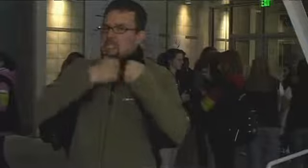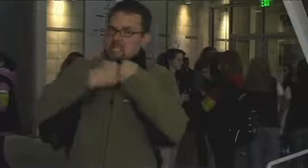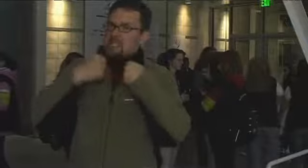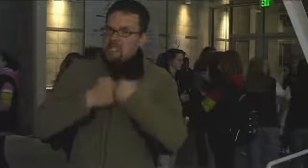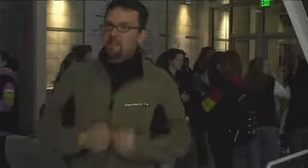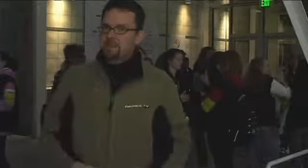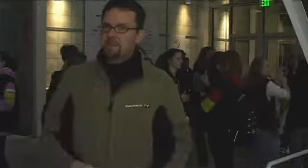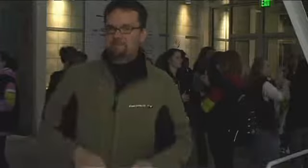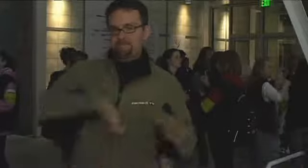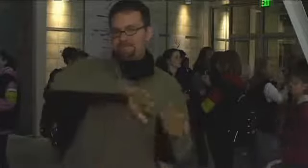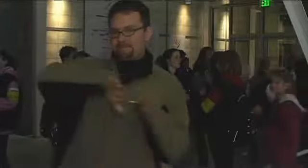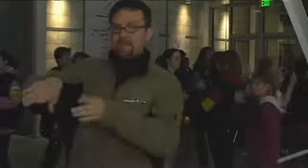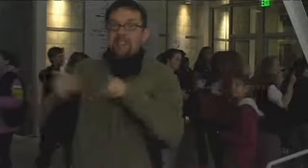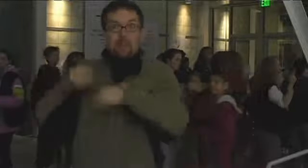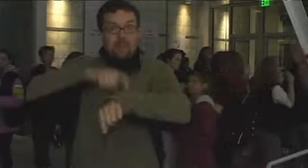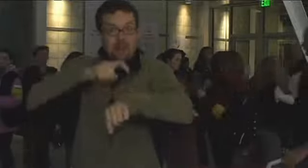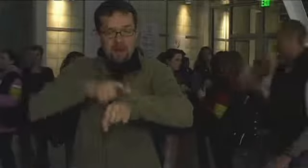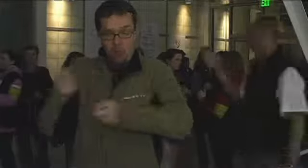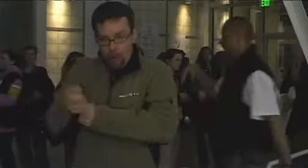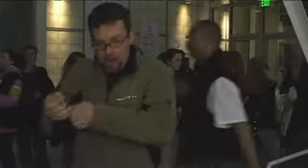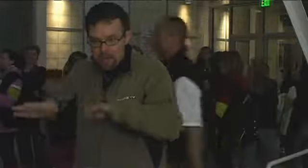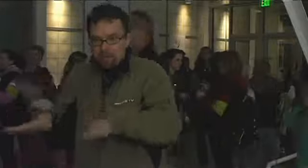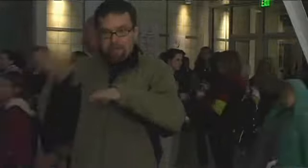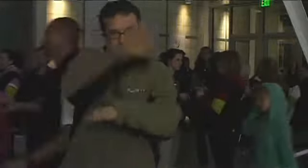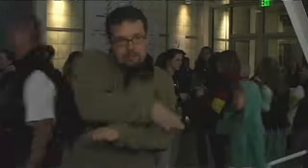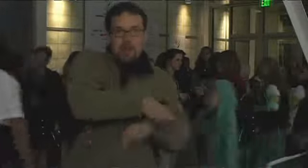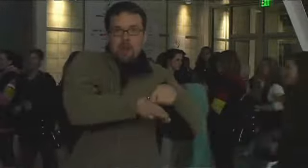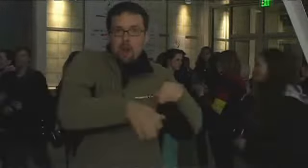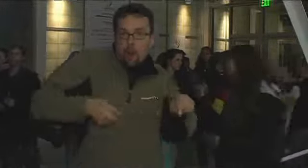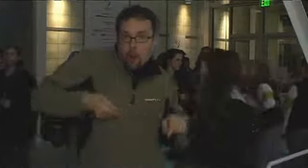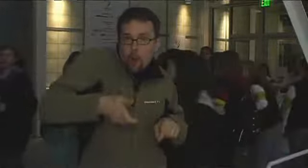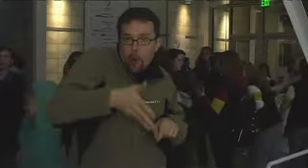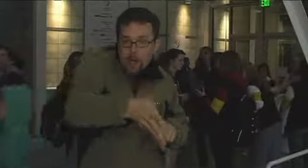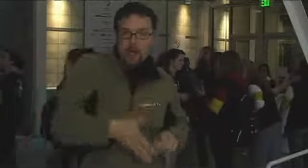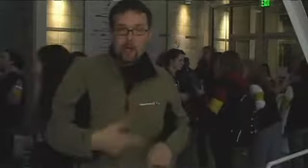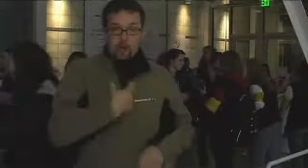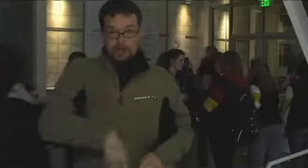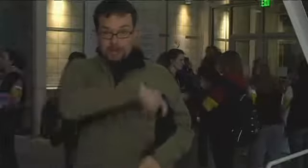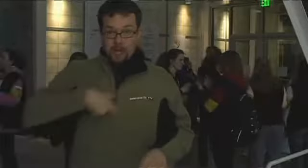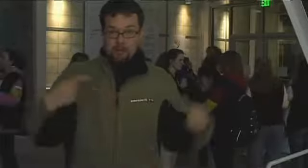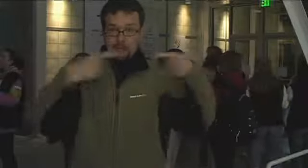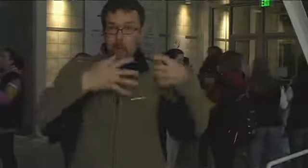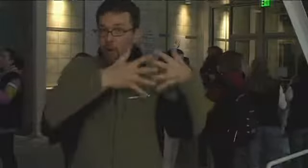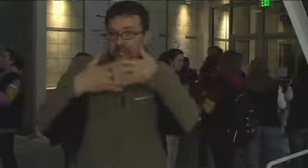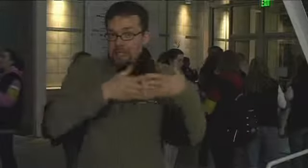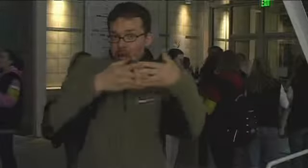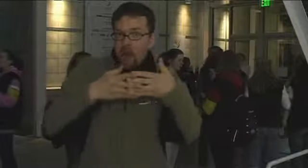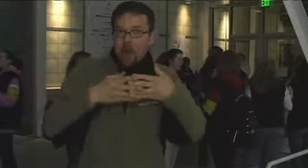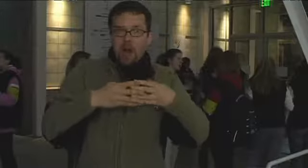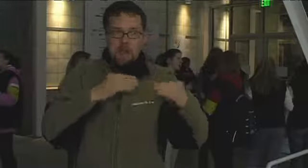in Führung, das war ein harter Kampf. Zur gleichen Zeit fand ein Curling-Turnier statt, Schweiz gegen